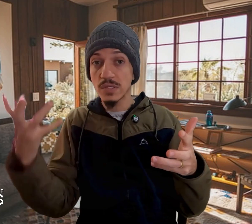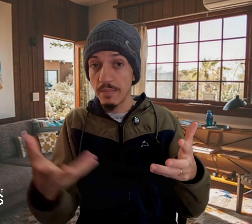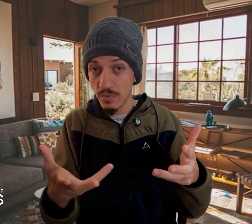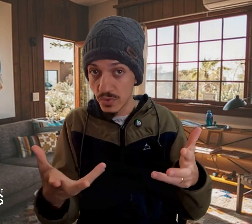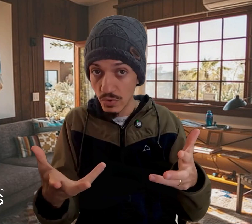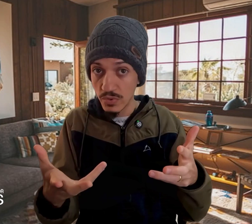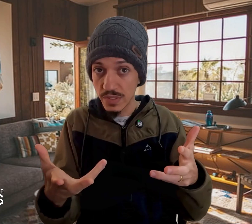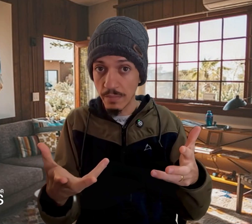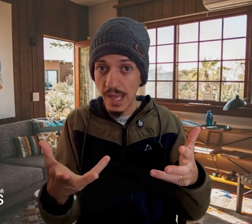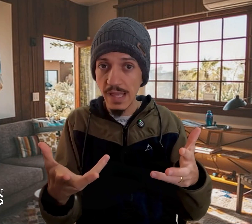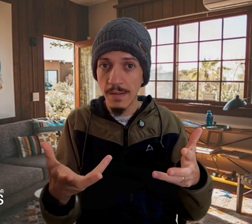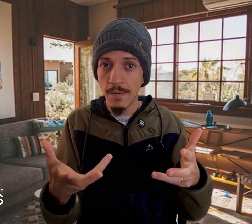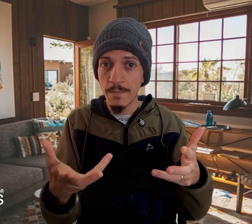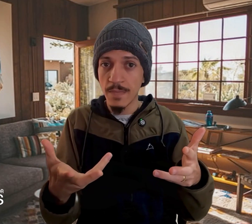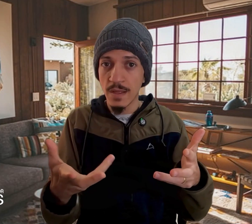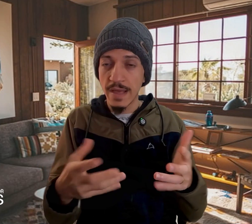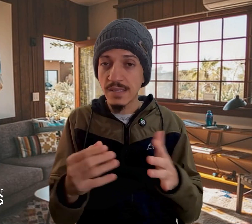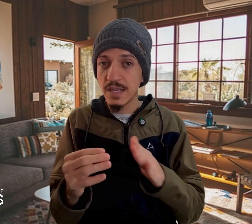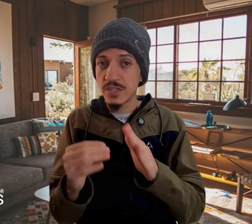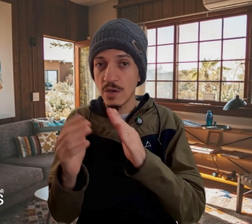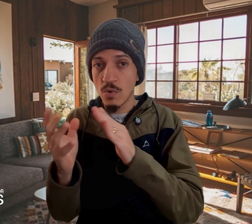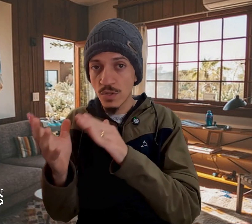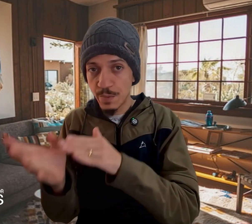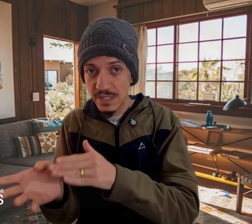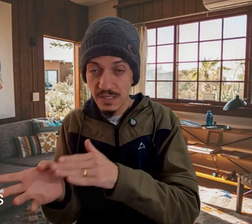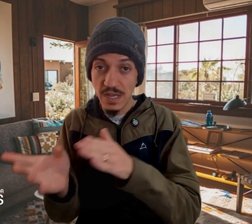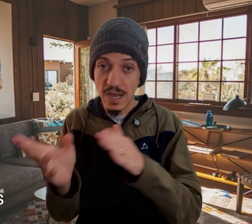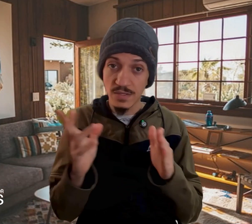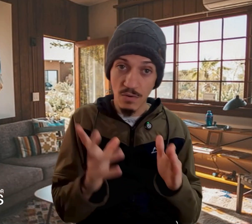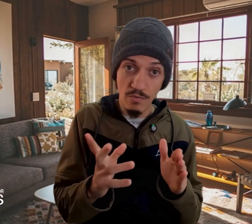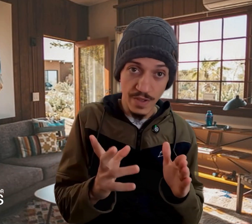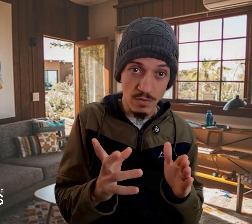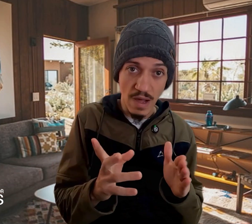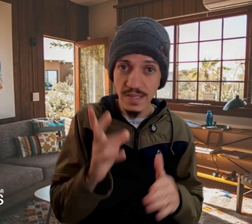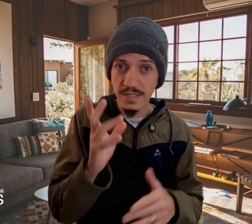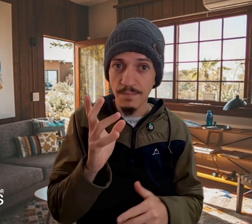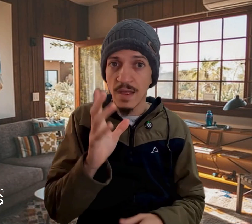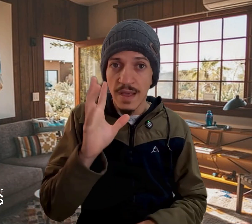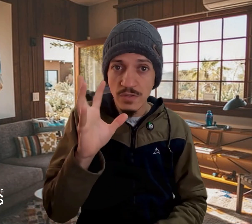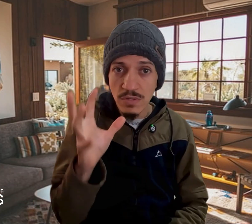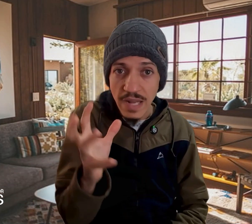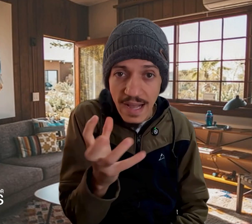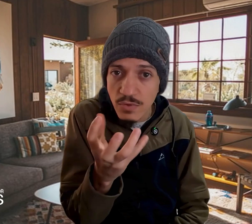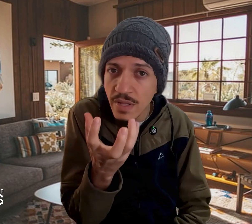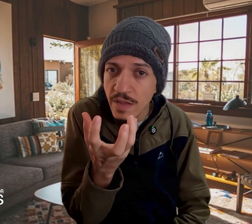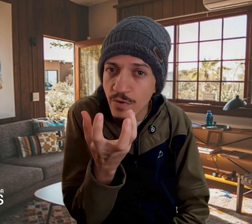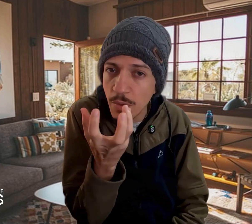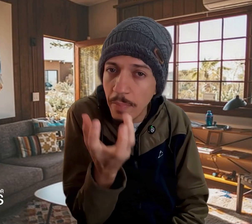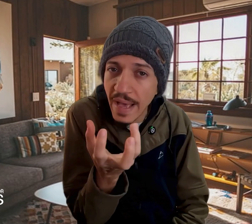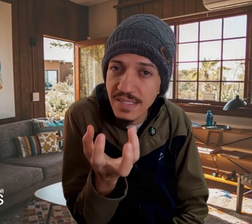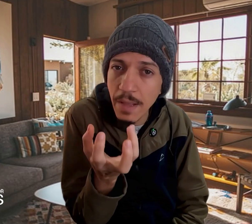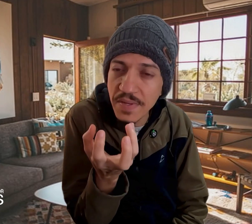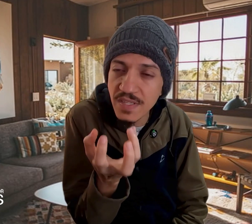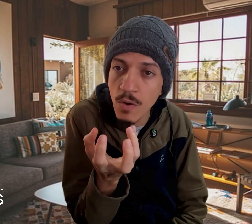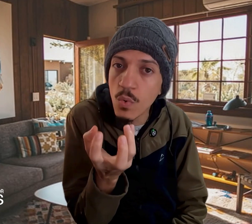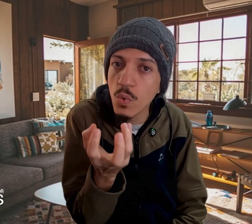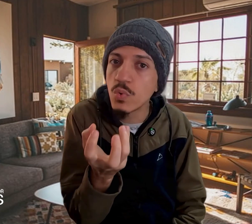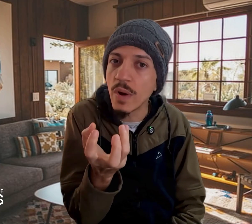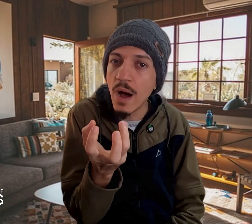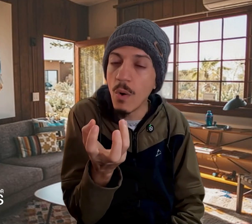amigos surdos também, quer seja em encontros presenciais ou virtuais, isso traz um nível de percepção cultural que